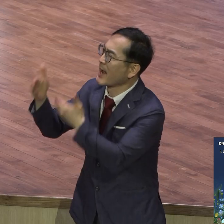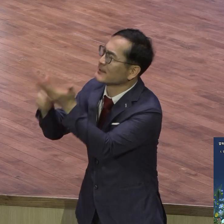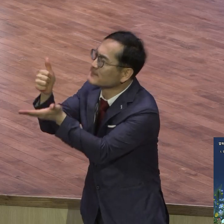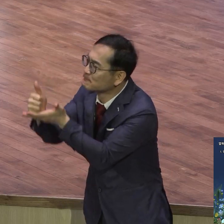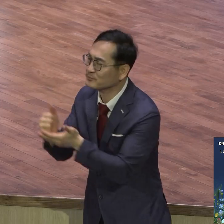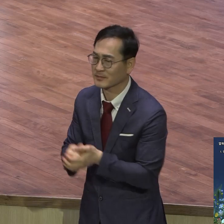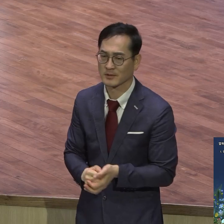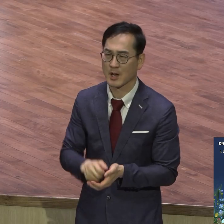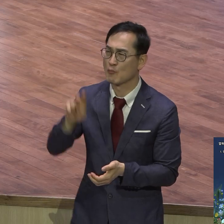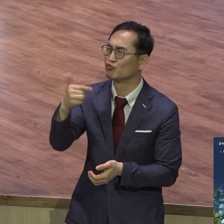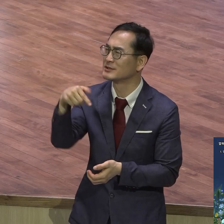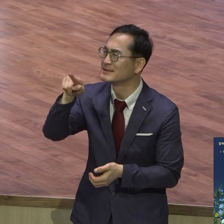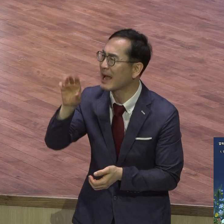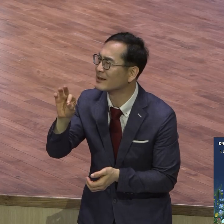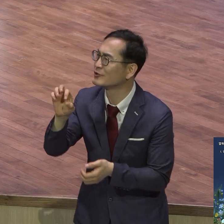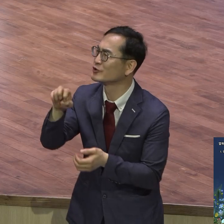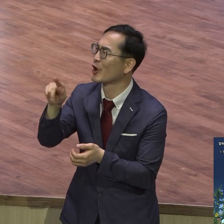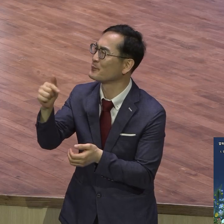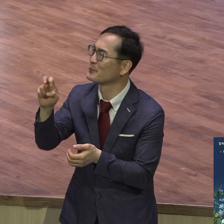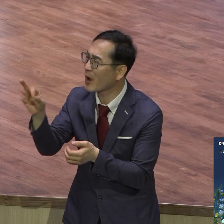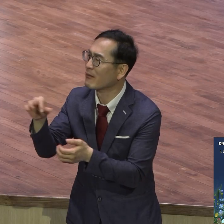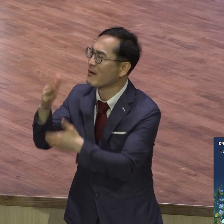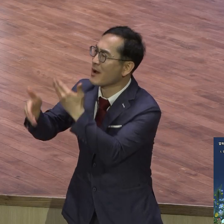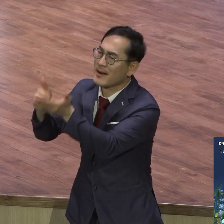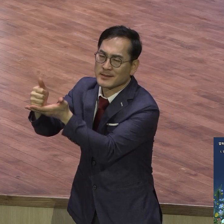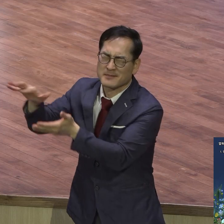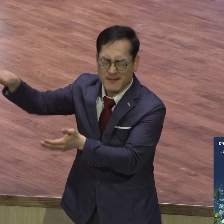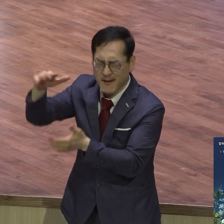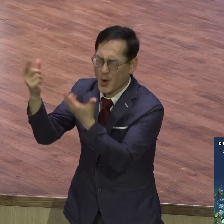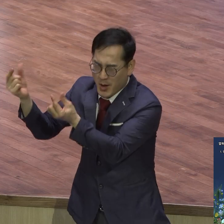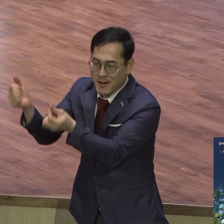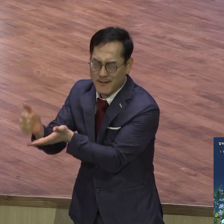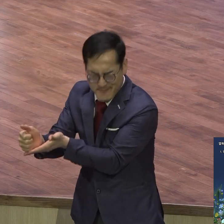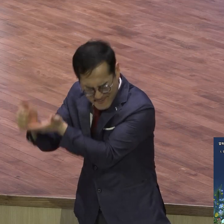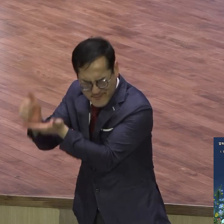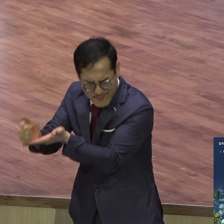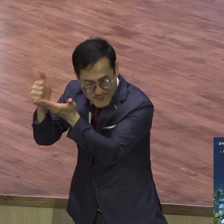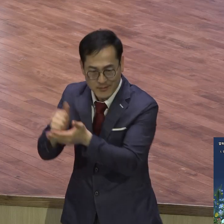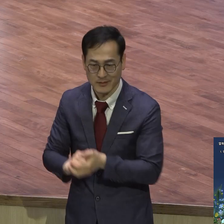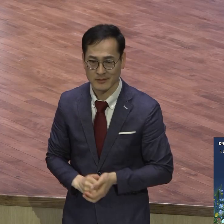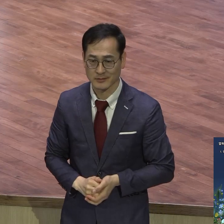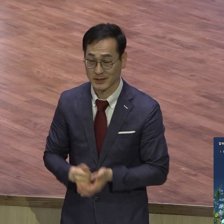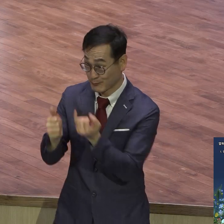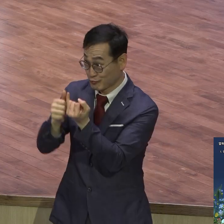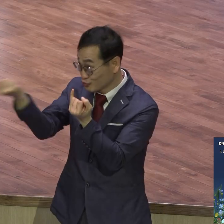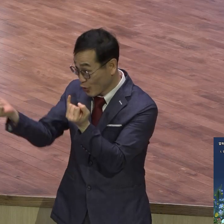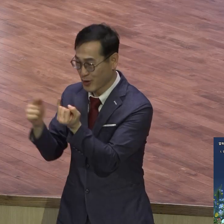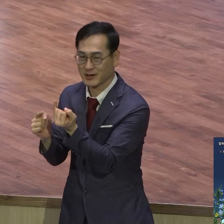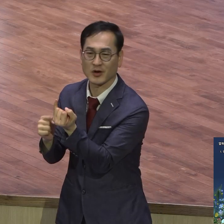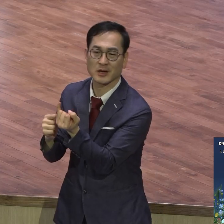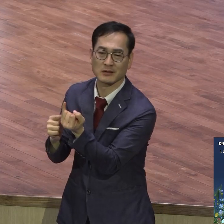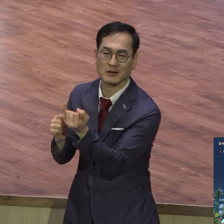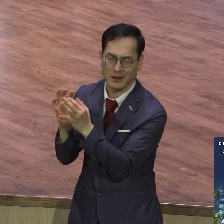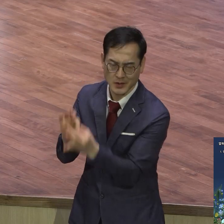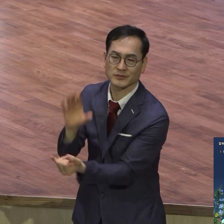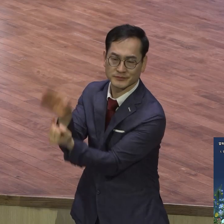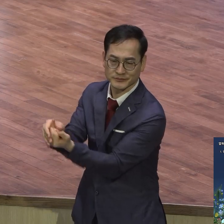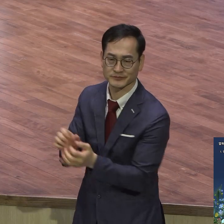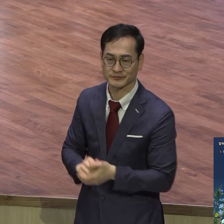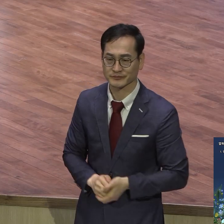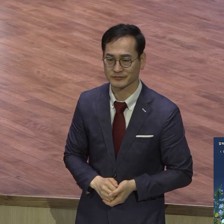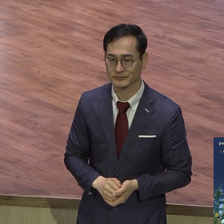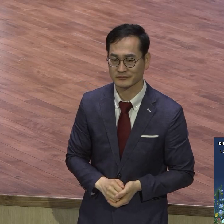명 관악자 장길자 부인들이 전부 다 이어 하면서 예사들이 오래 살기를 확실히 남자도